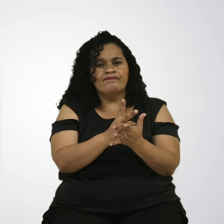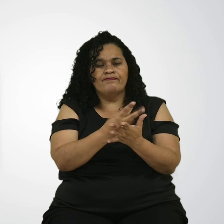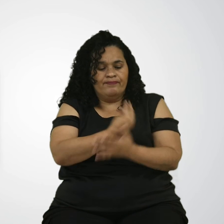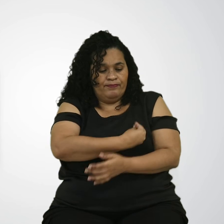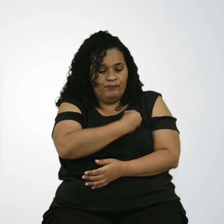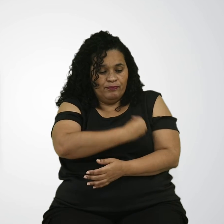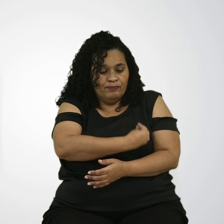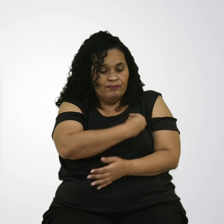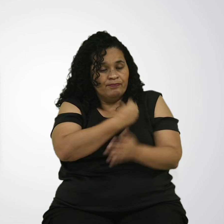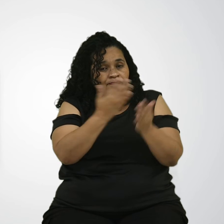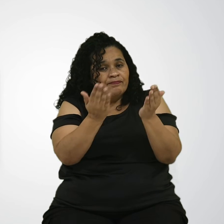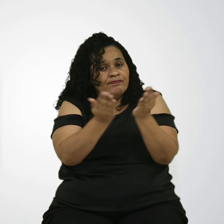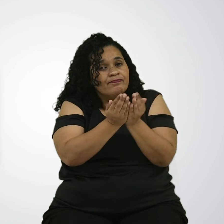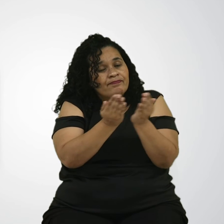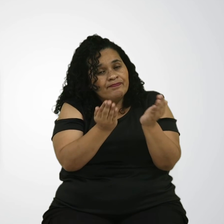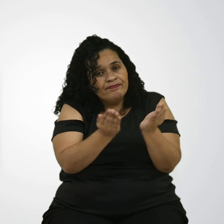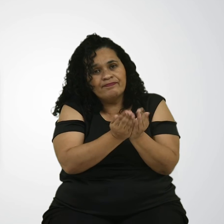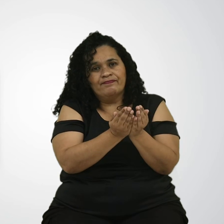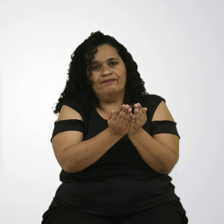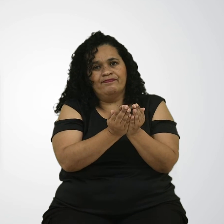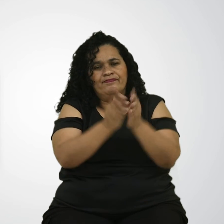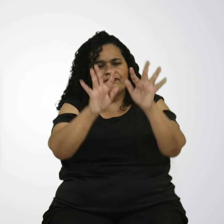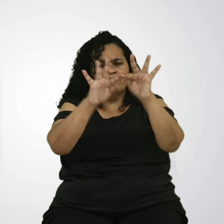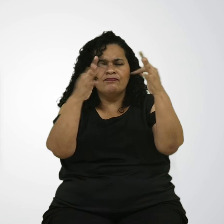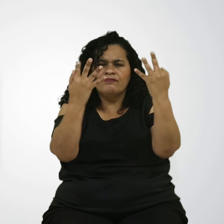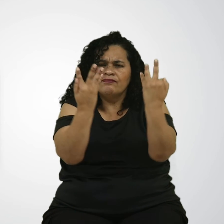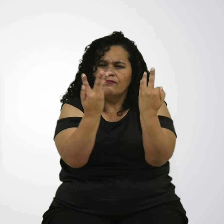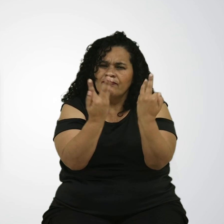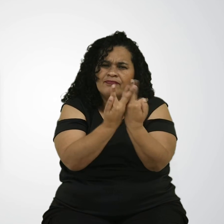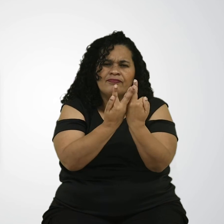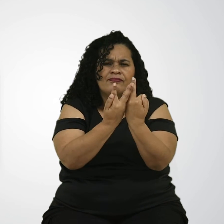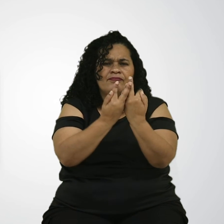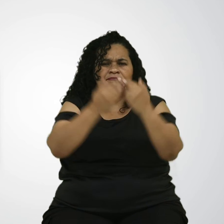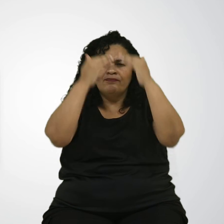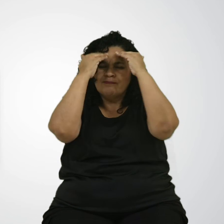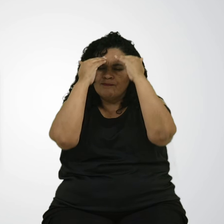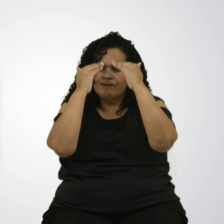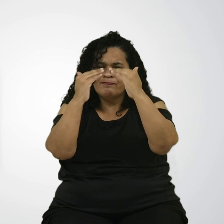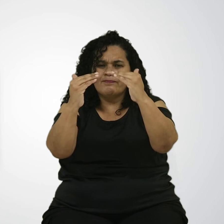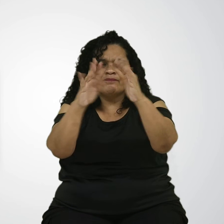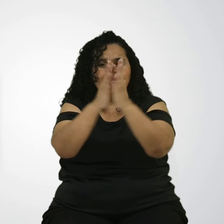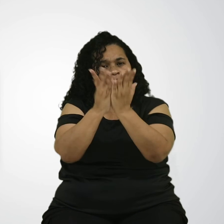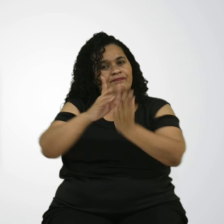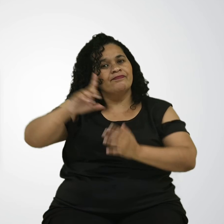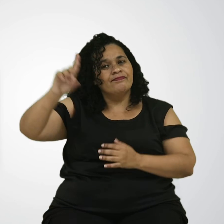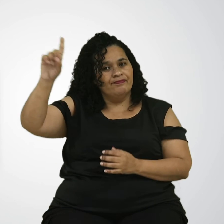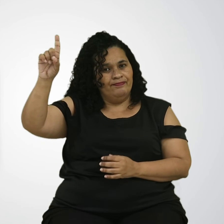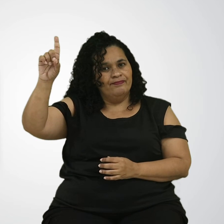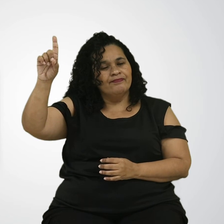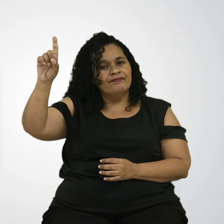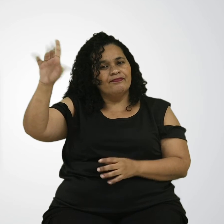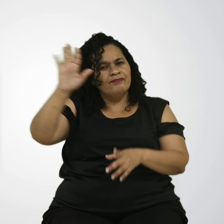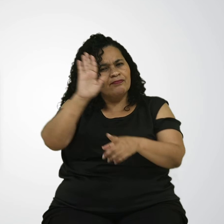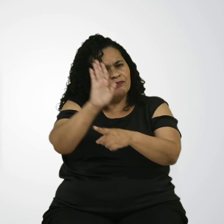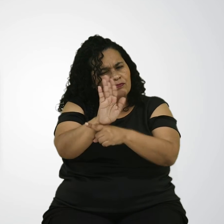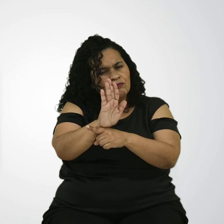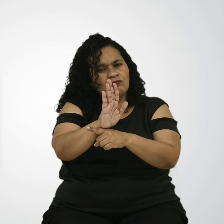família que acima de tudo está sujeita à palavra de Deus, sujeita a Cristo, né? Ajude o seu